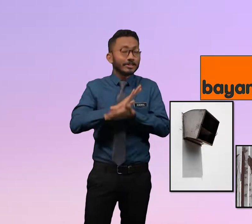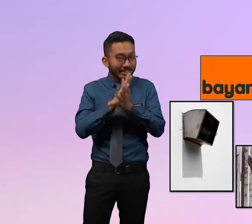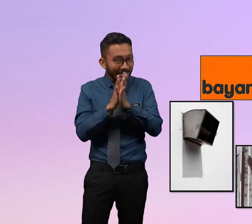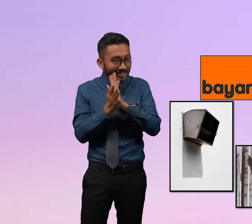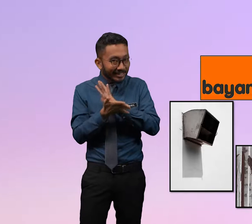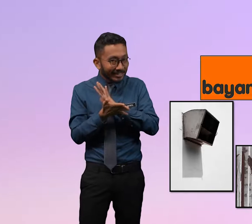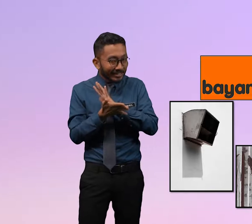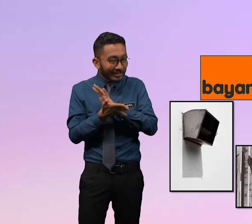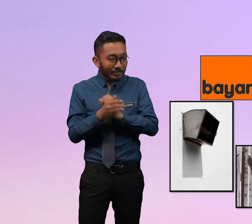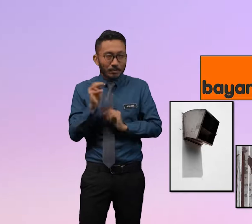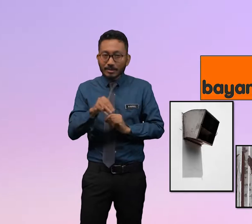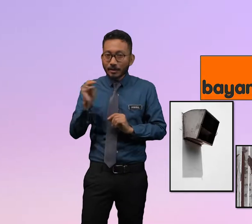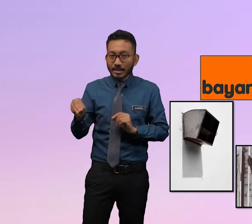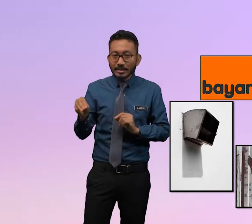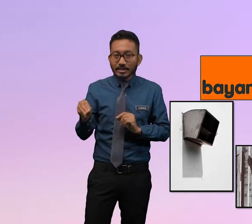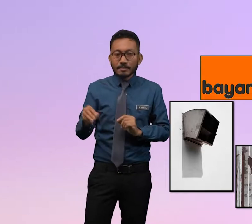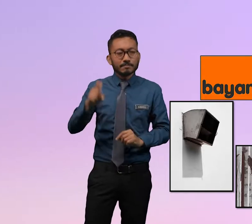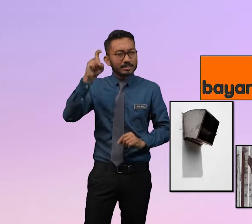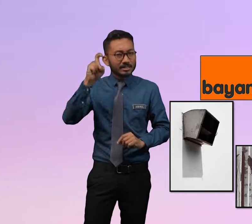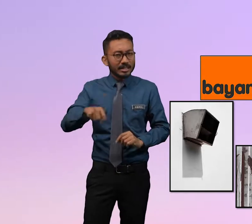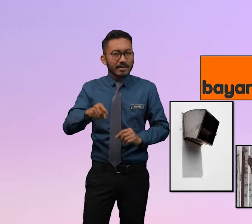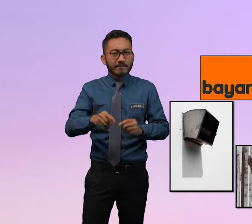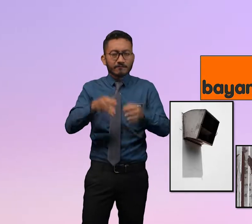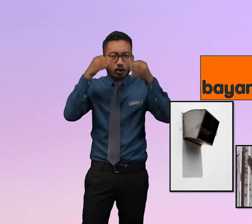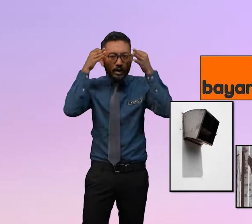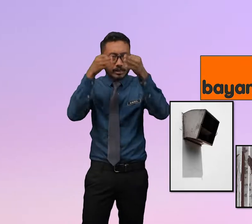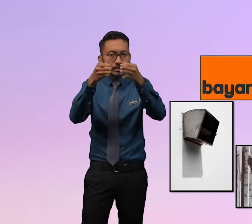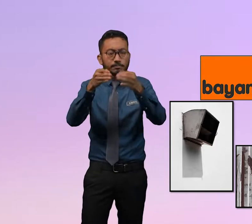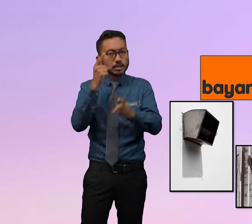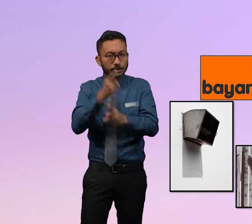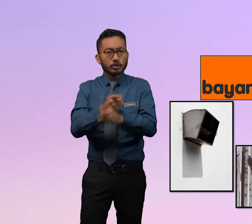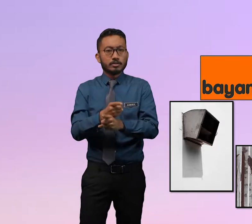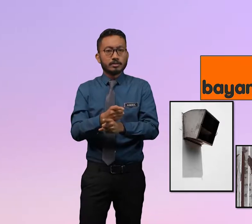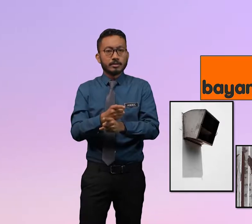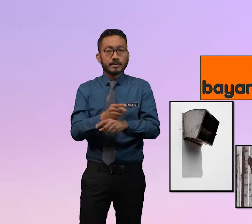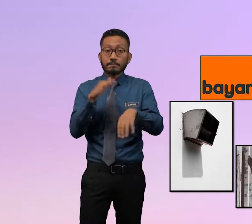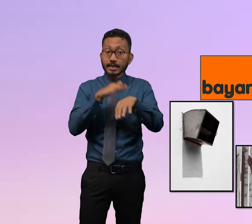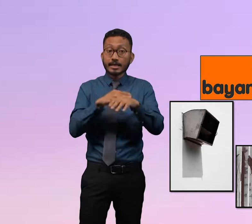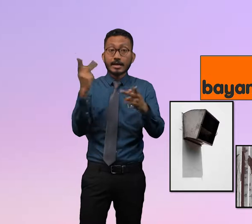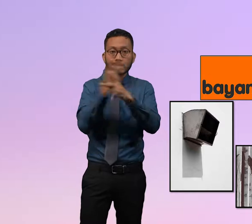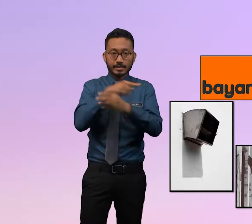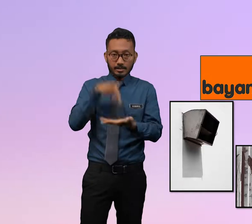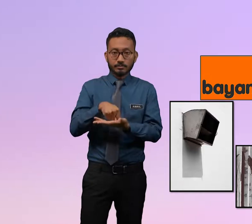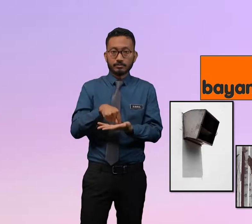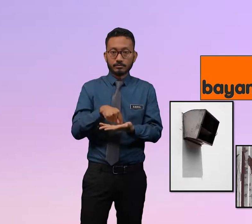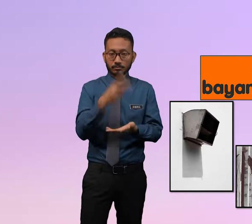Jadi, mula-mula mesti fokus betul-betul pada kali ini.